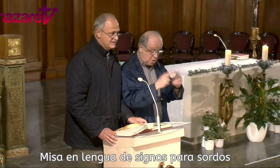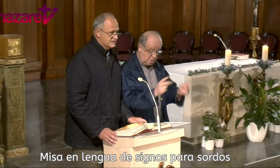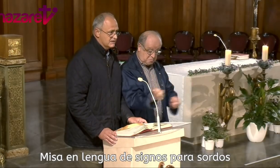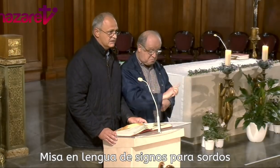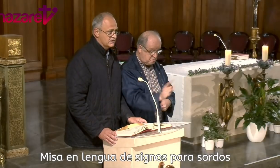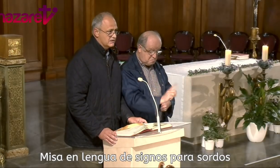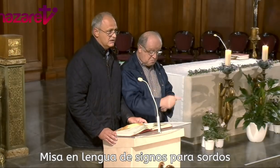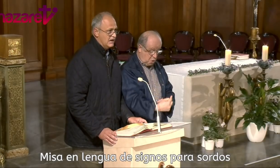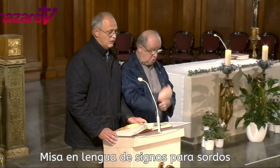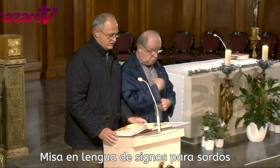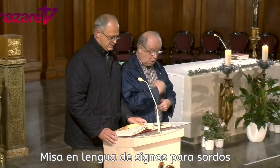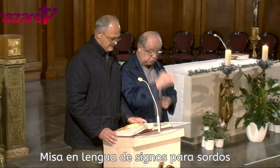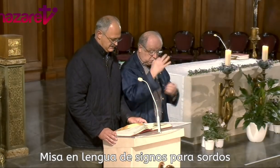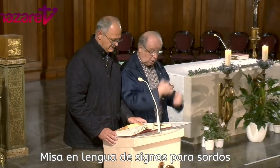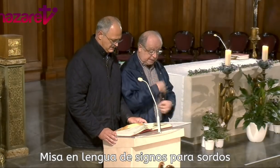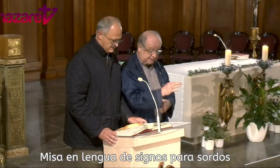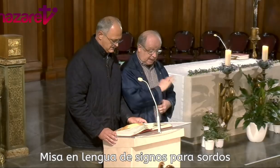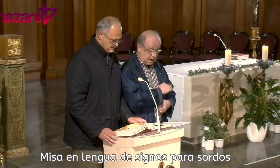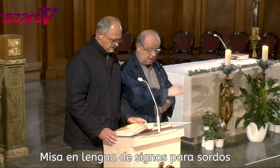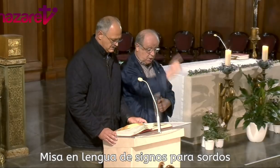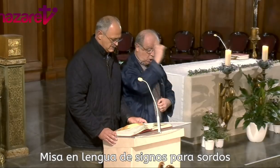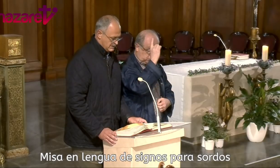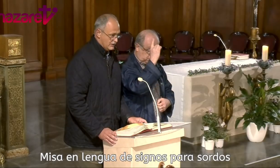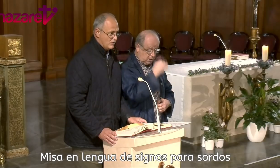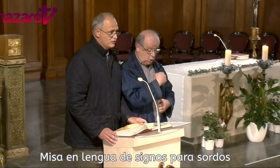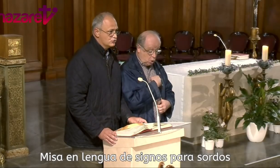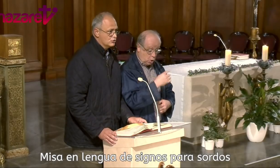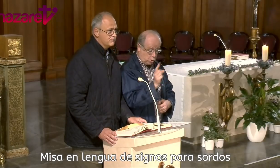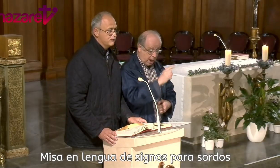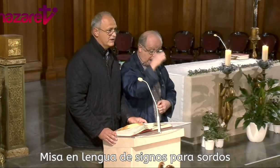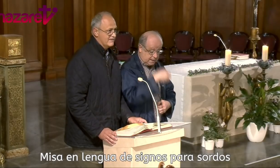oriente a occidente, que no hay otro fuera de mí.